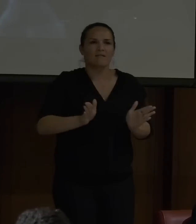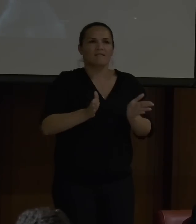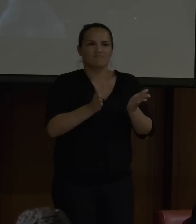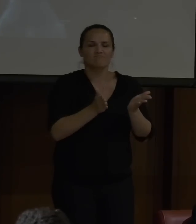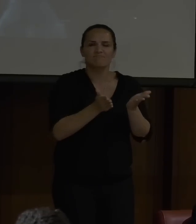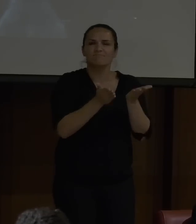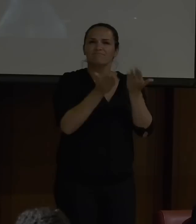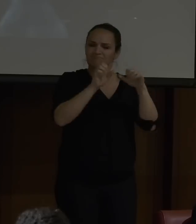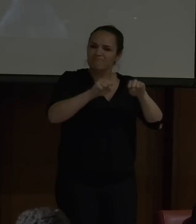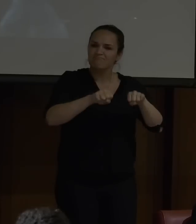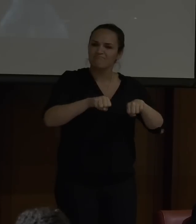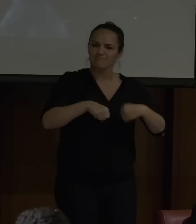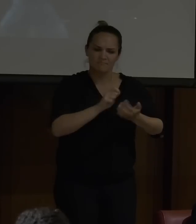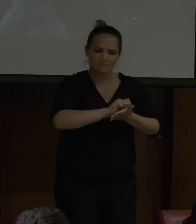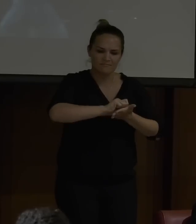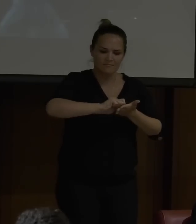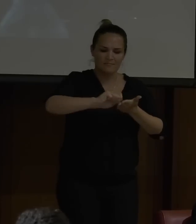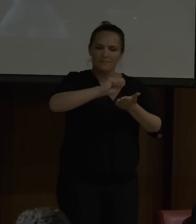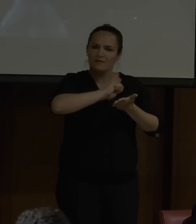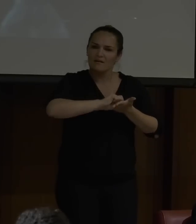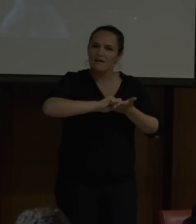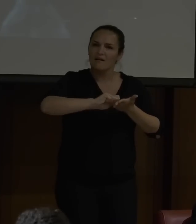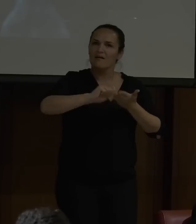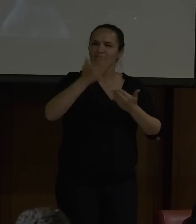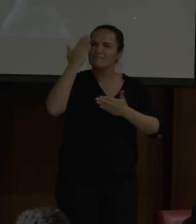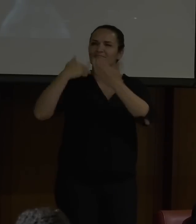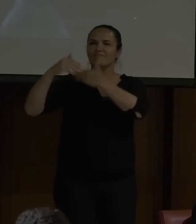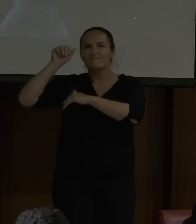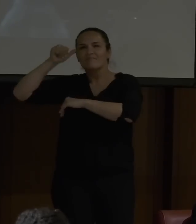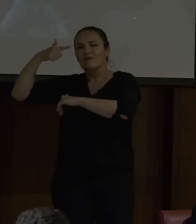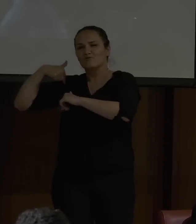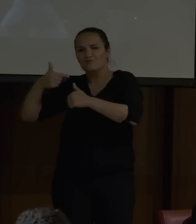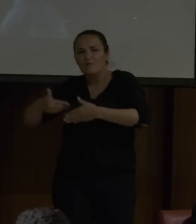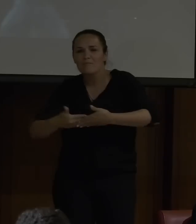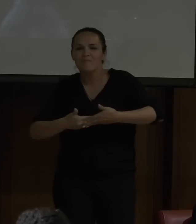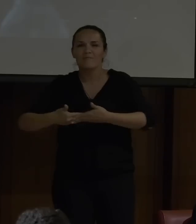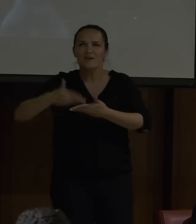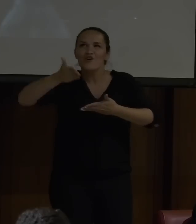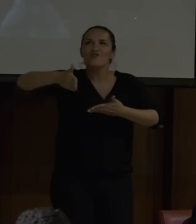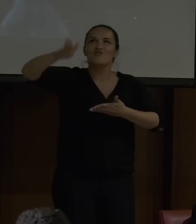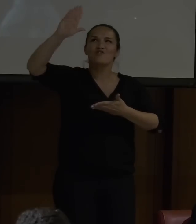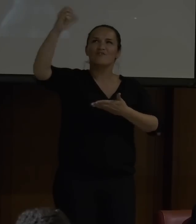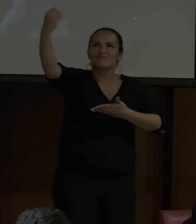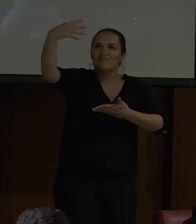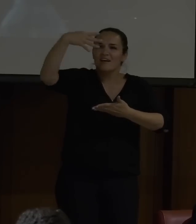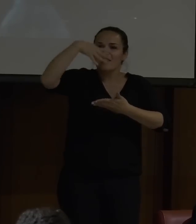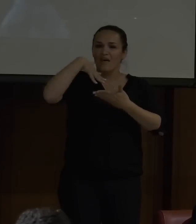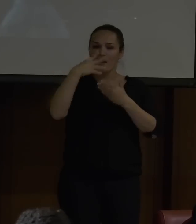él. Yo que a la hora de nacer, Dios me negaba un